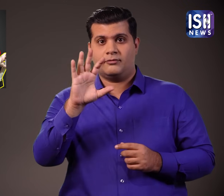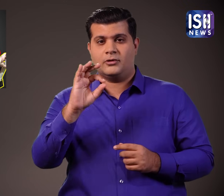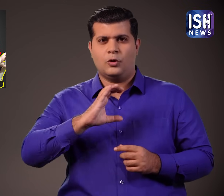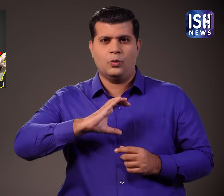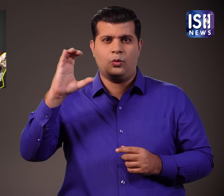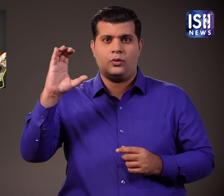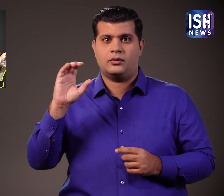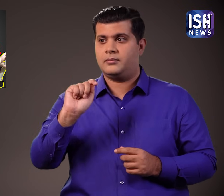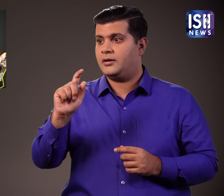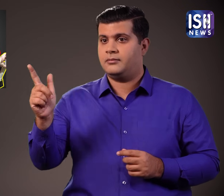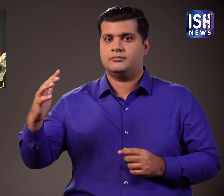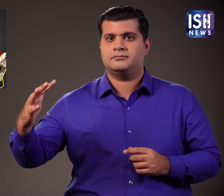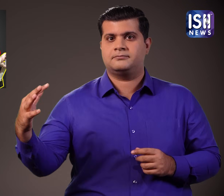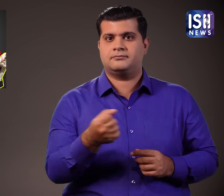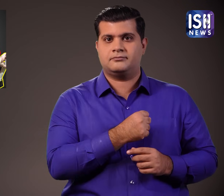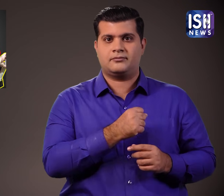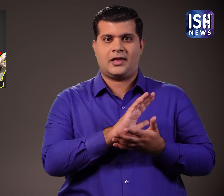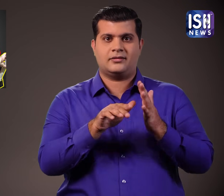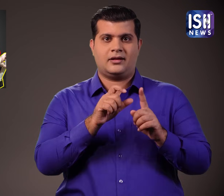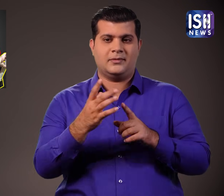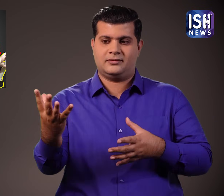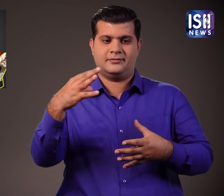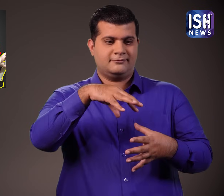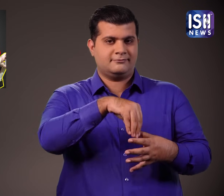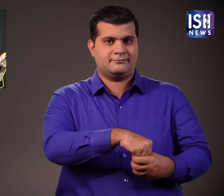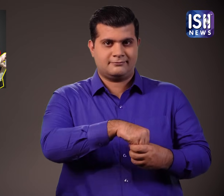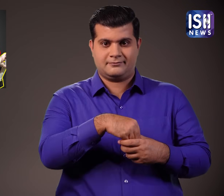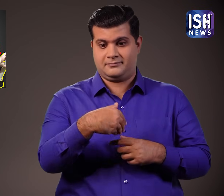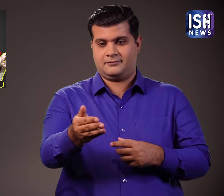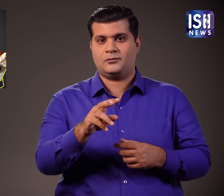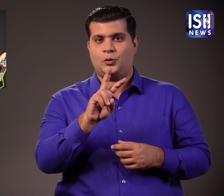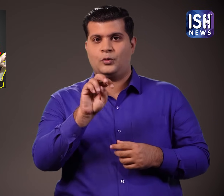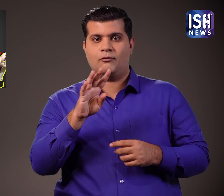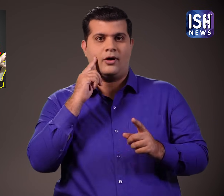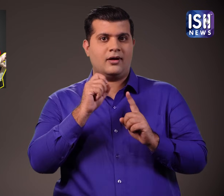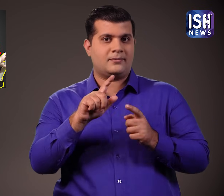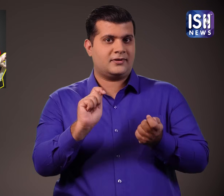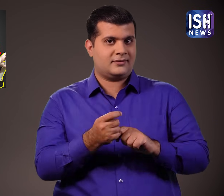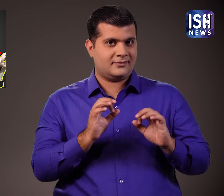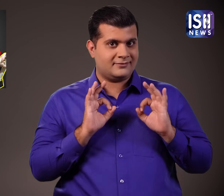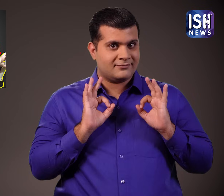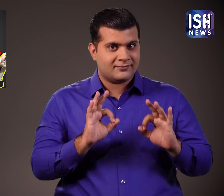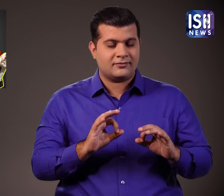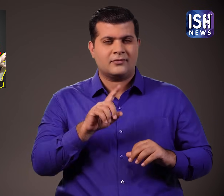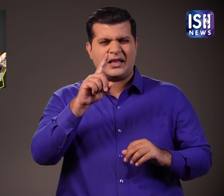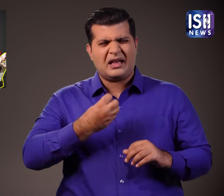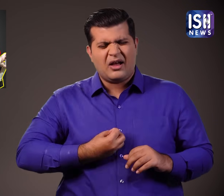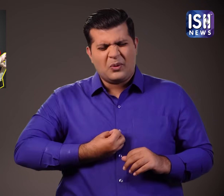और Cummins को 25,50,000,000 रुपे में खरीदा गया आस्ट्रियाई